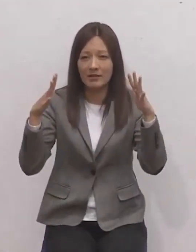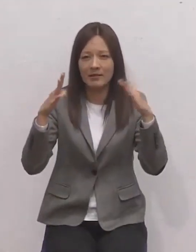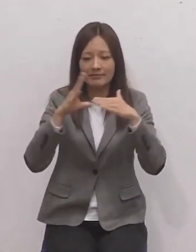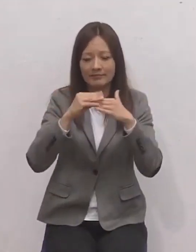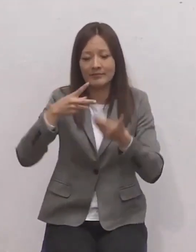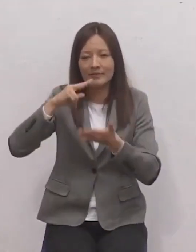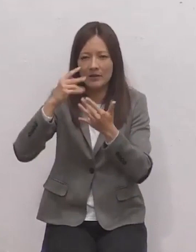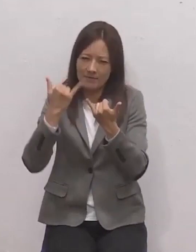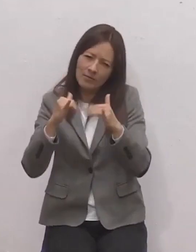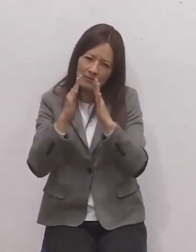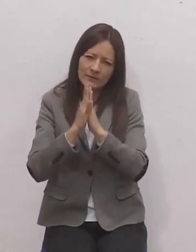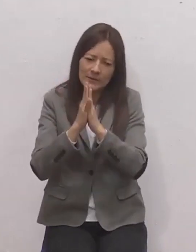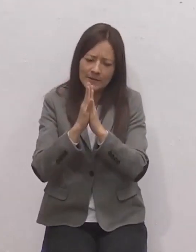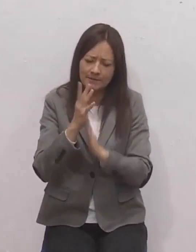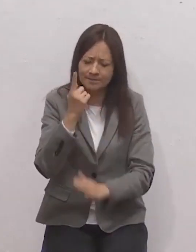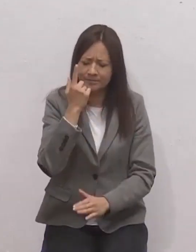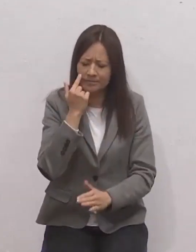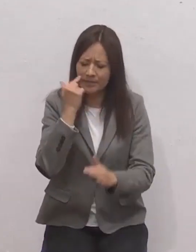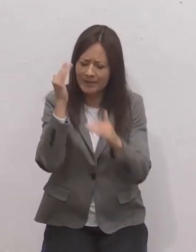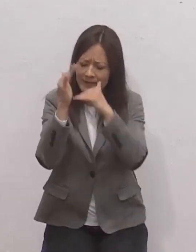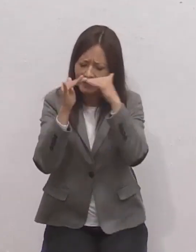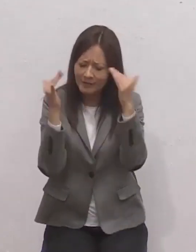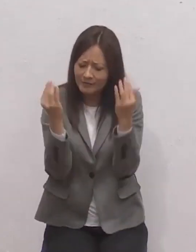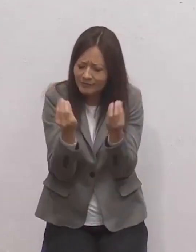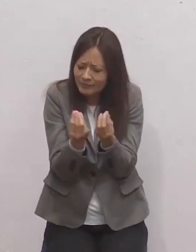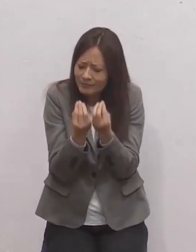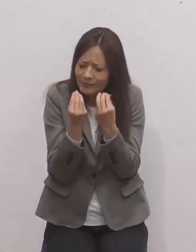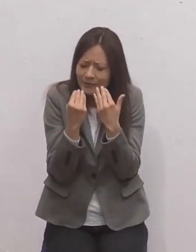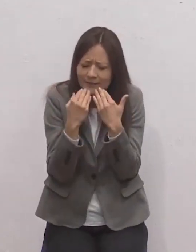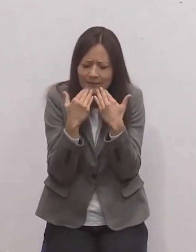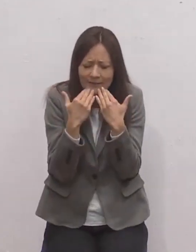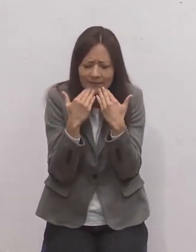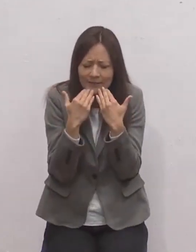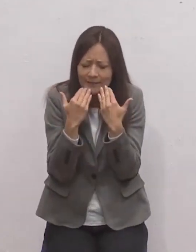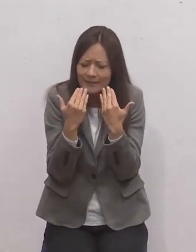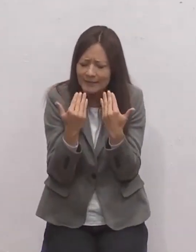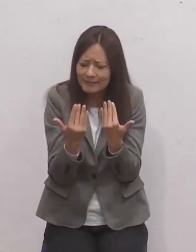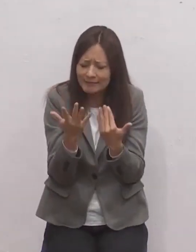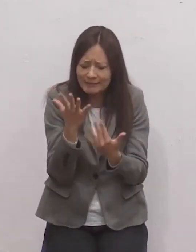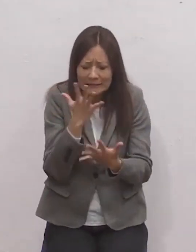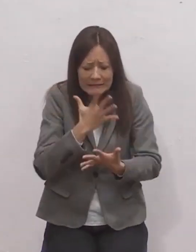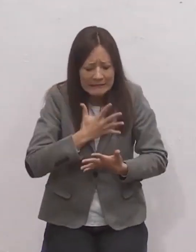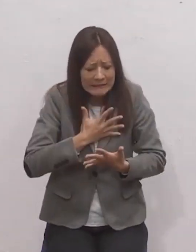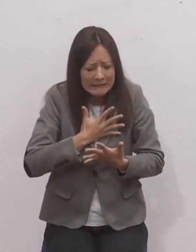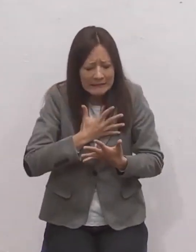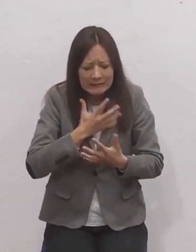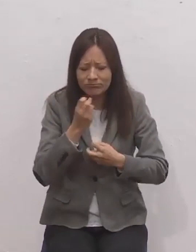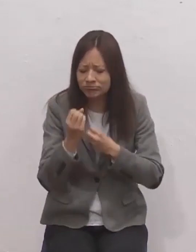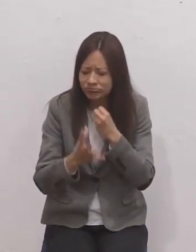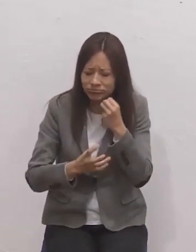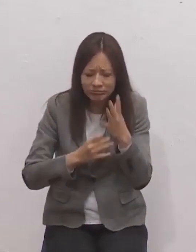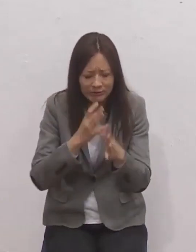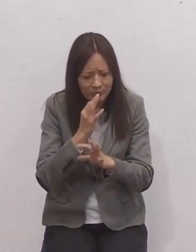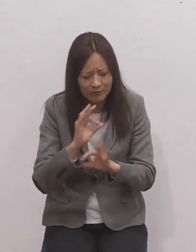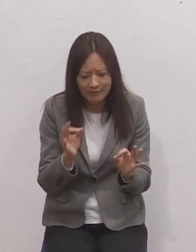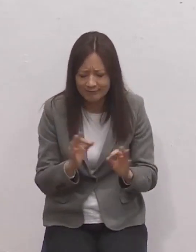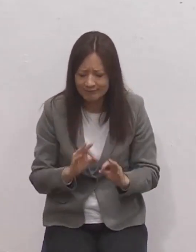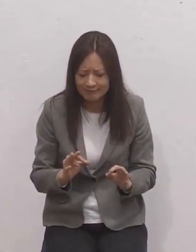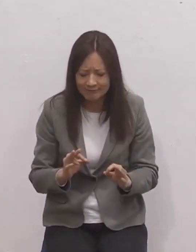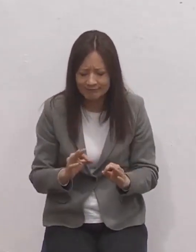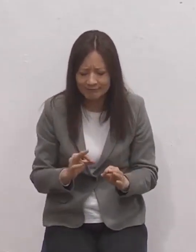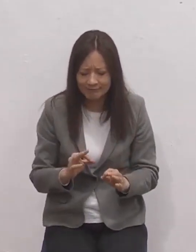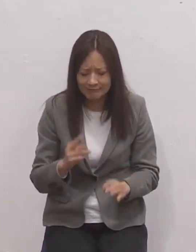Celestial, estamos tan agradecidos contigo, Jesús. No hay palabras. Cuando lo vemos en nosotros